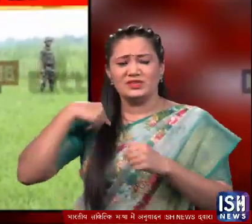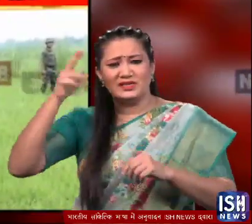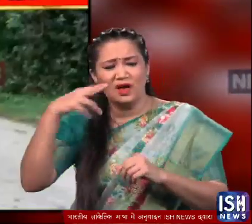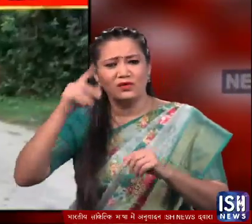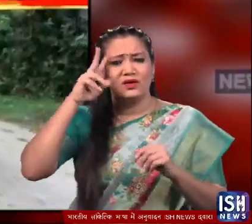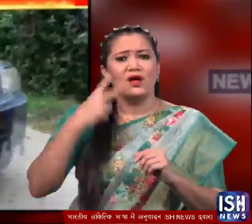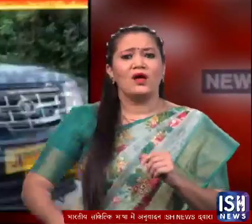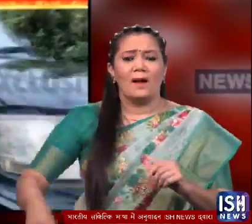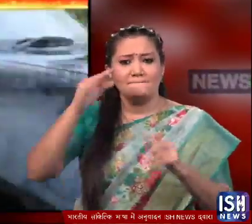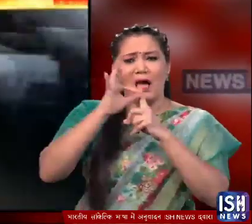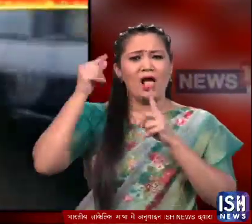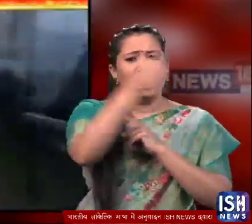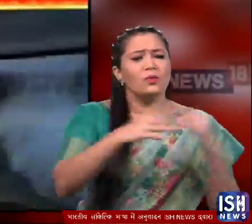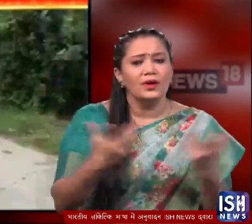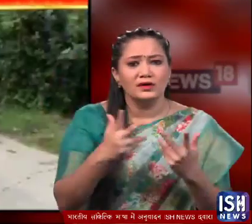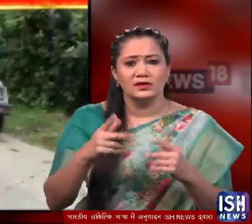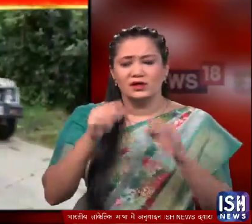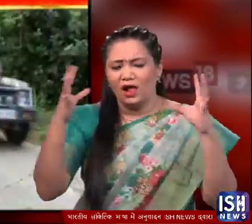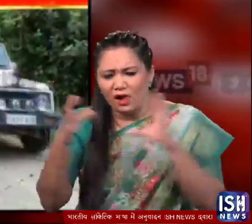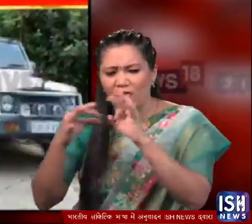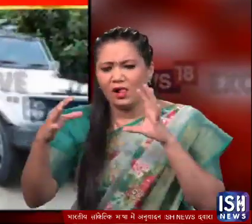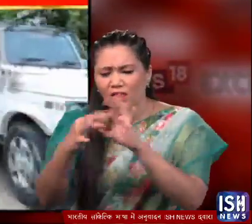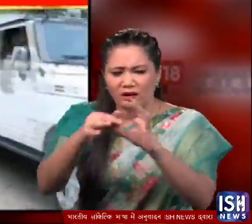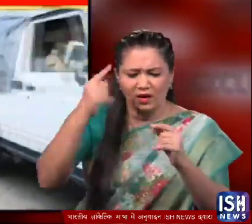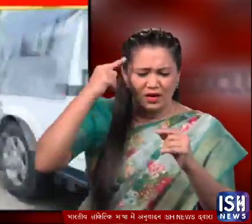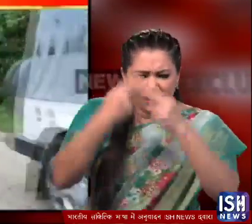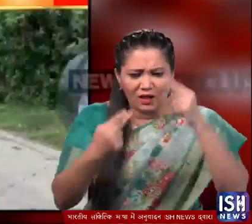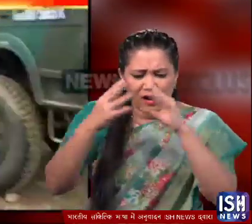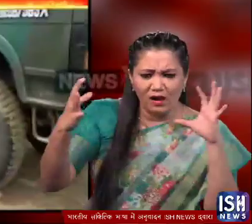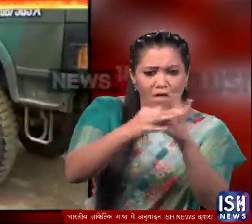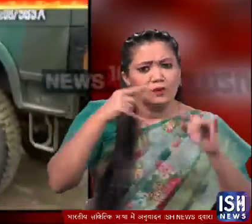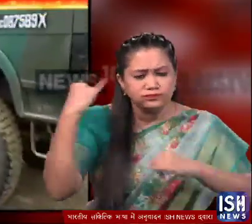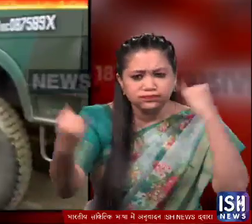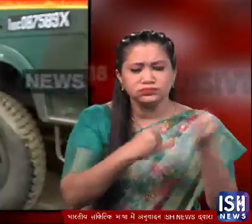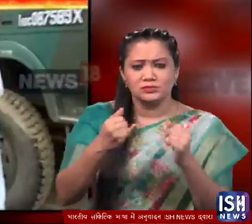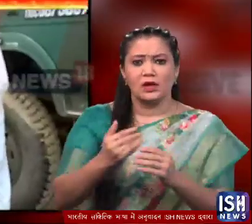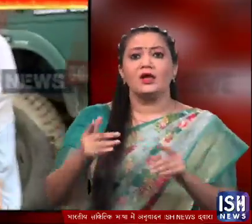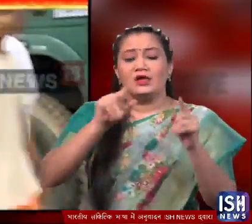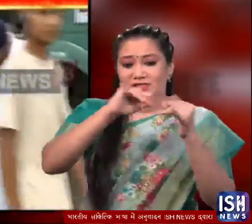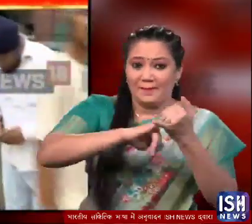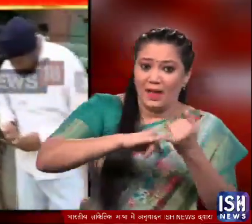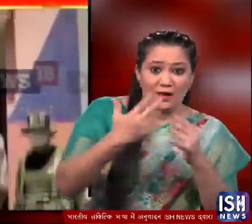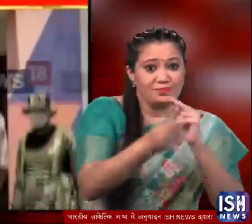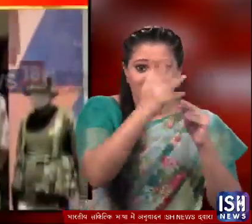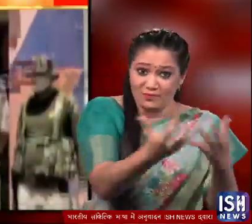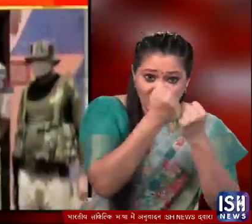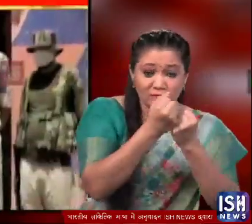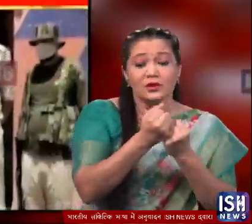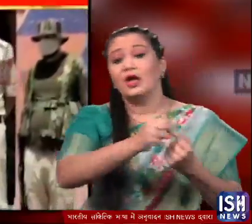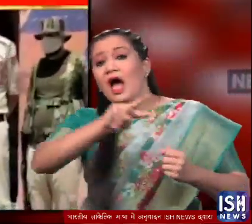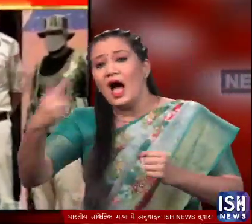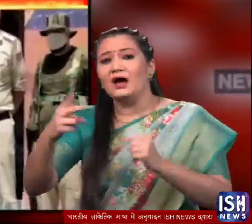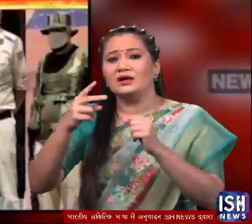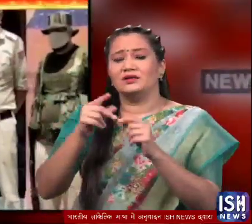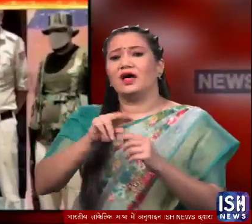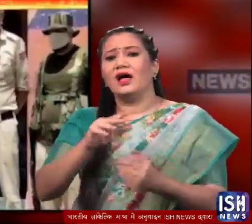ही पाकिस्तान पर नहीं टिकी, बल्कि उसने तार तार से जोड़े और फिर सर्च ऑपरेशन चलाया। क्योंकि एक ओर सांबा में हथियार मिले तो दूसरी ओर पुंछ